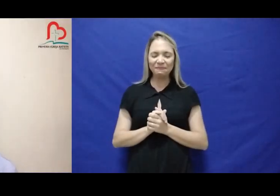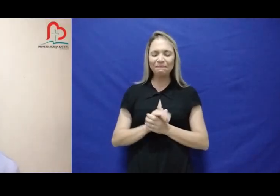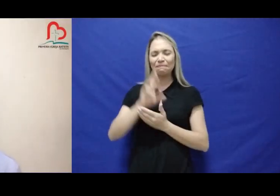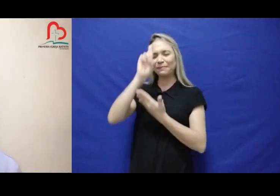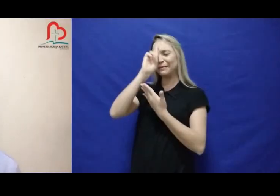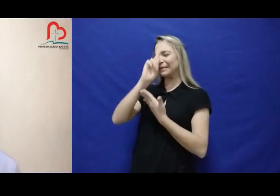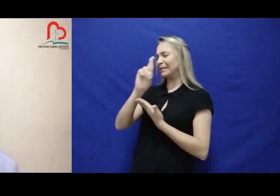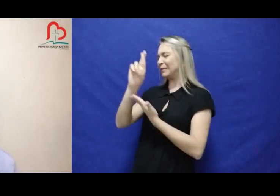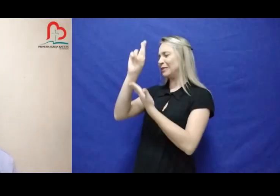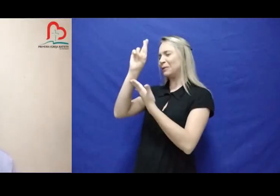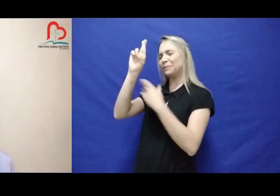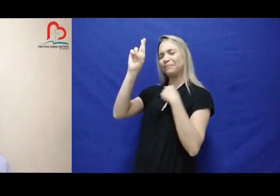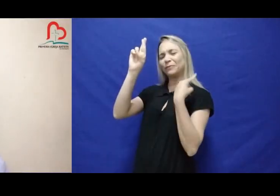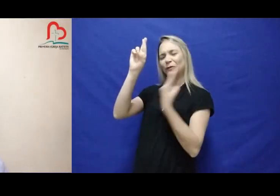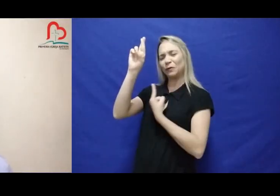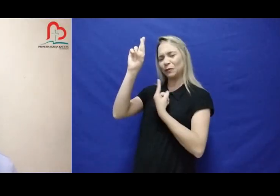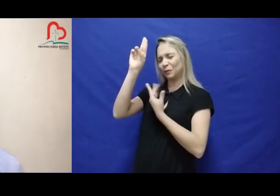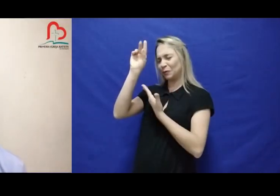Vamos orar.